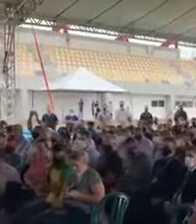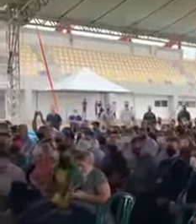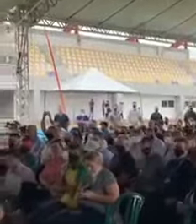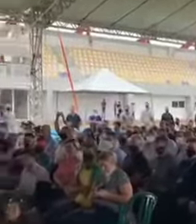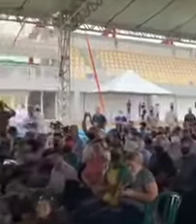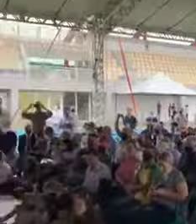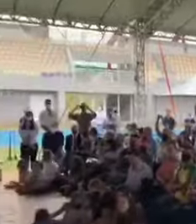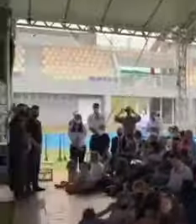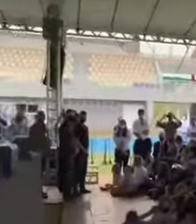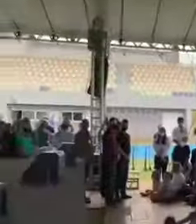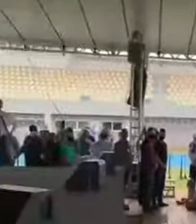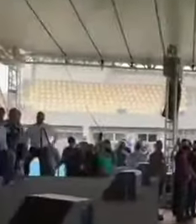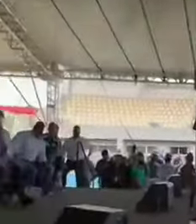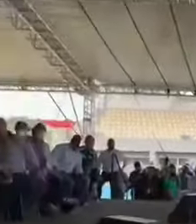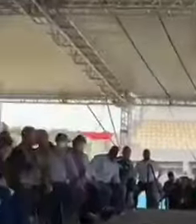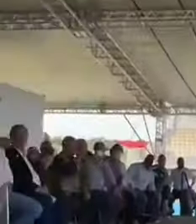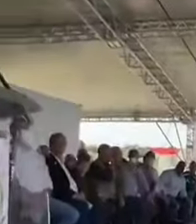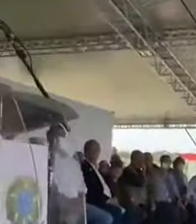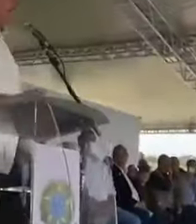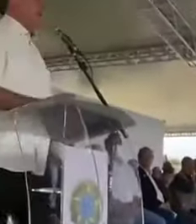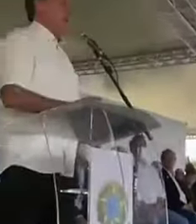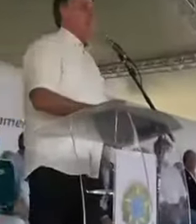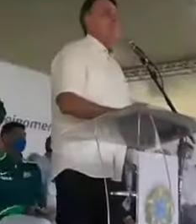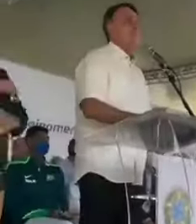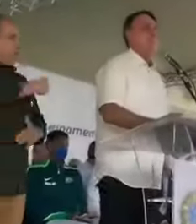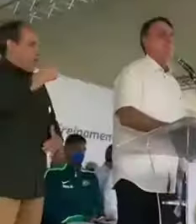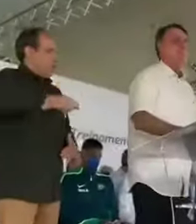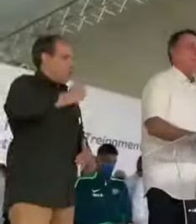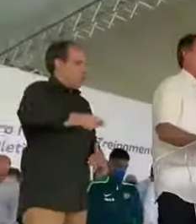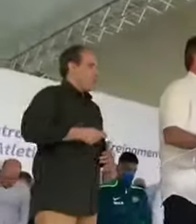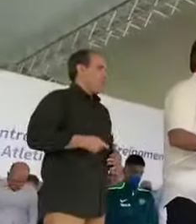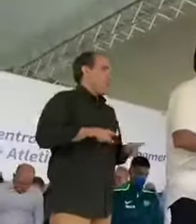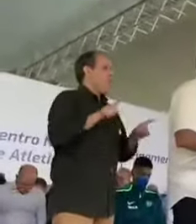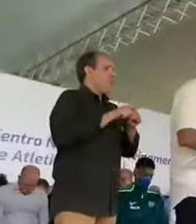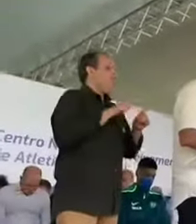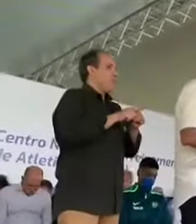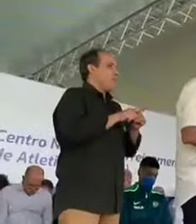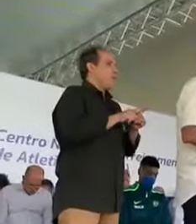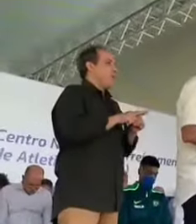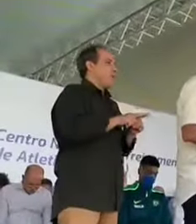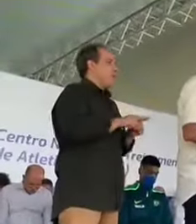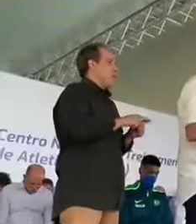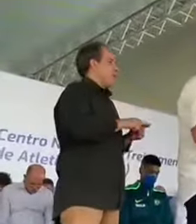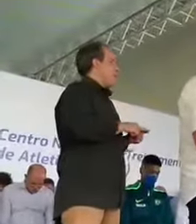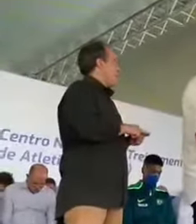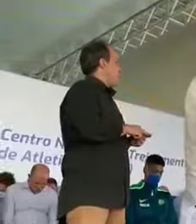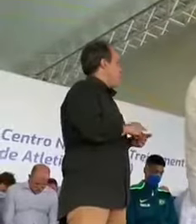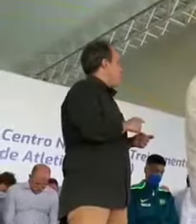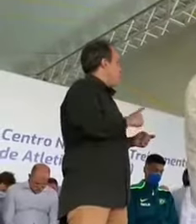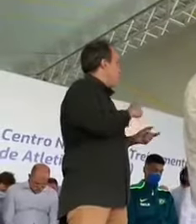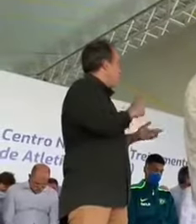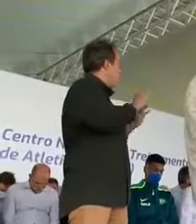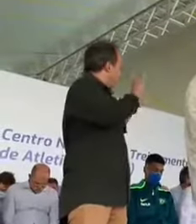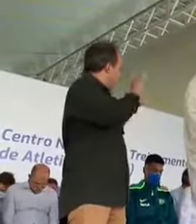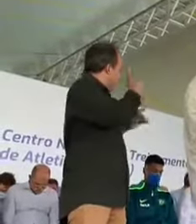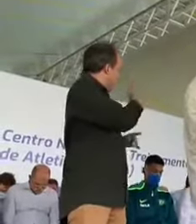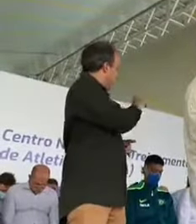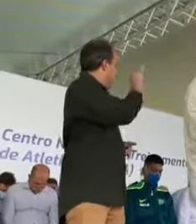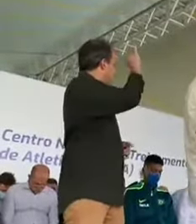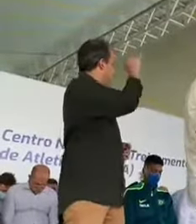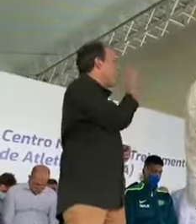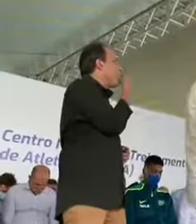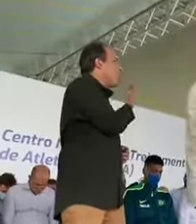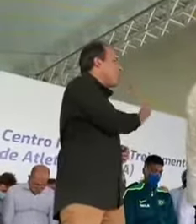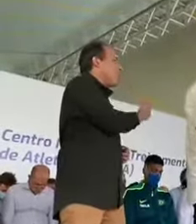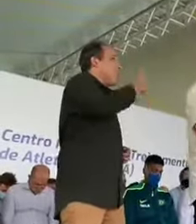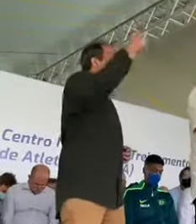Meus amigos do Paraná, prezado Ratinho, que eu me chamo muito grande, em especial pelo teu pai, me desculpe,